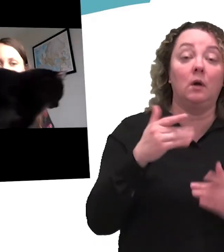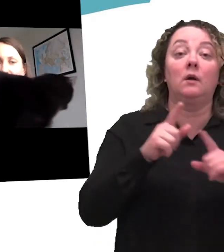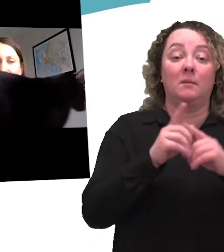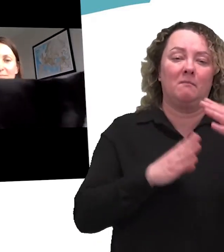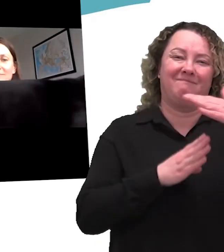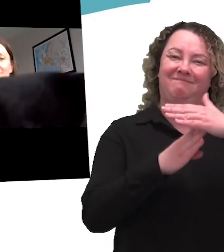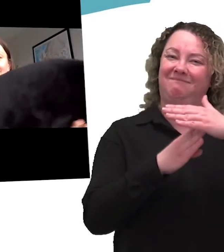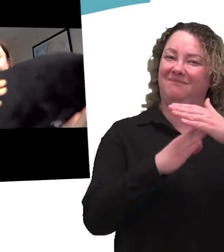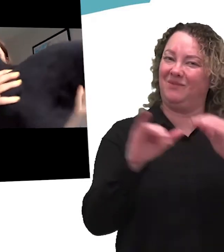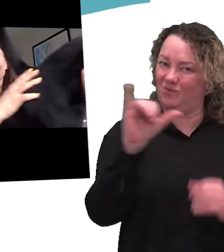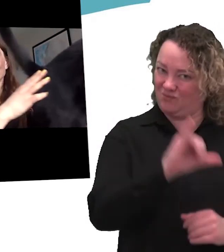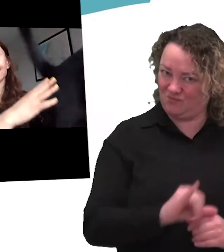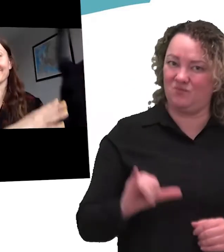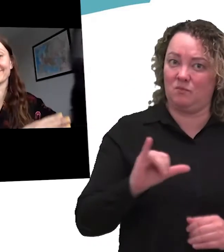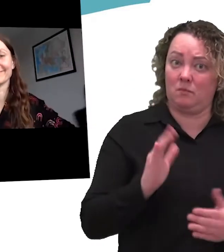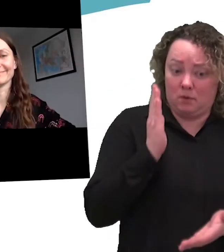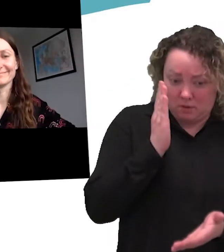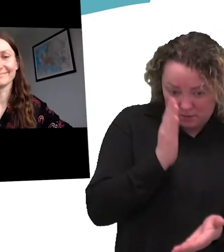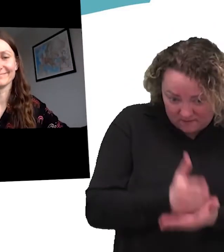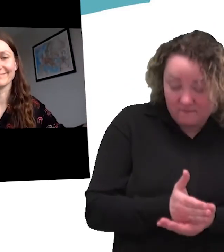mes valgom du.